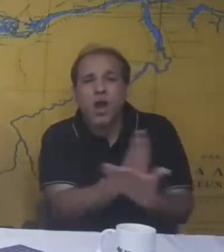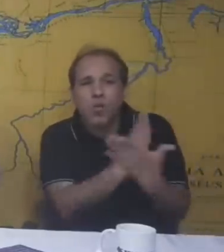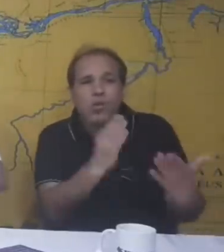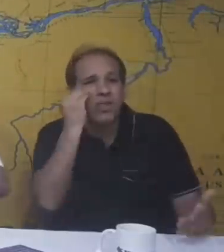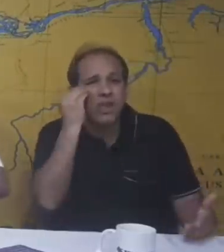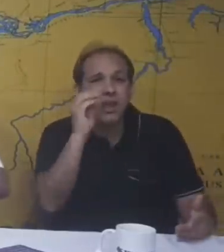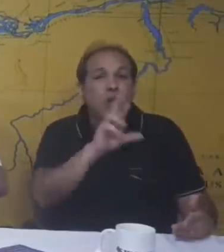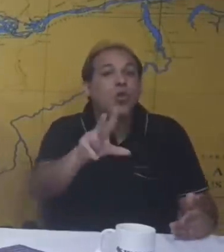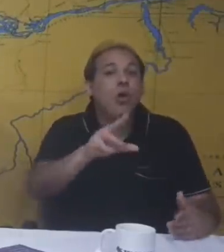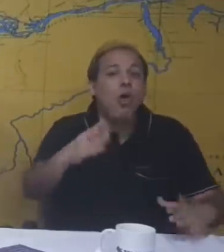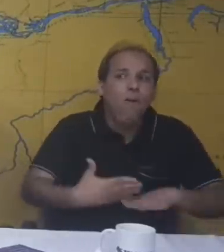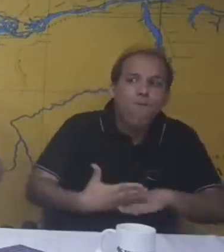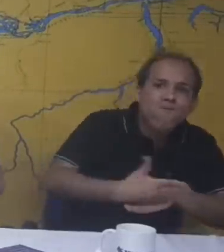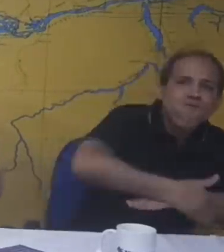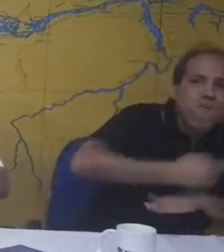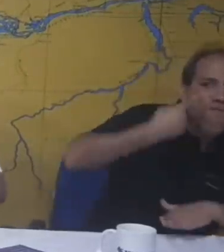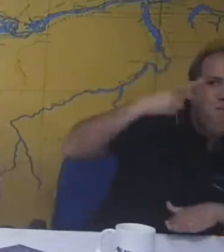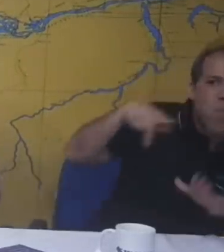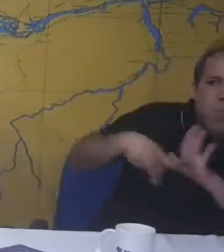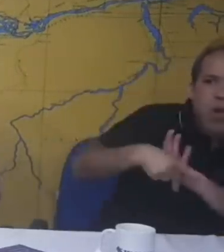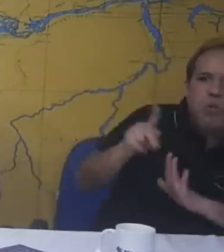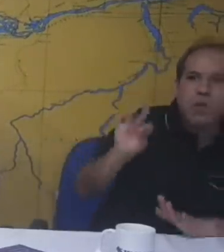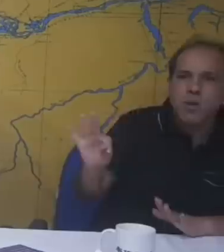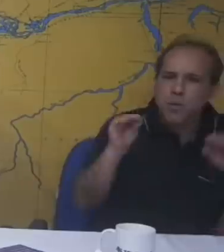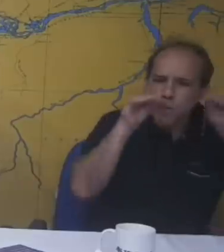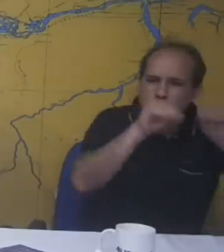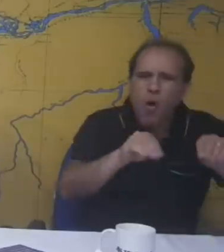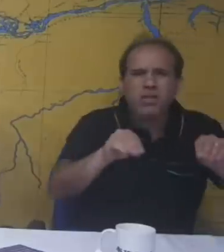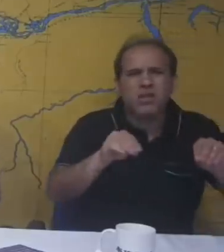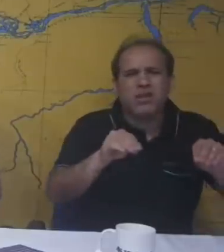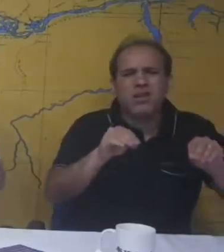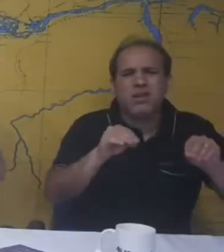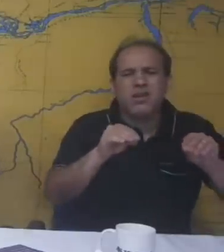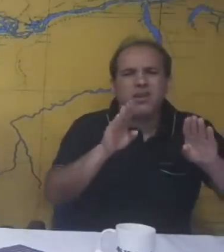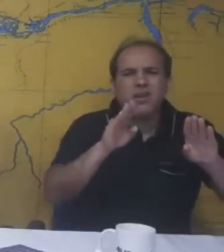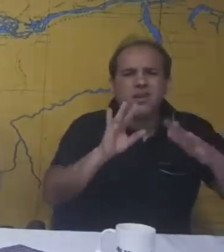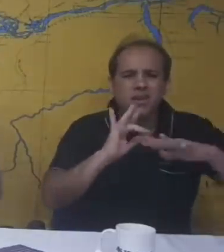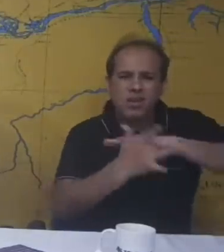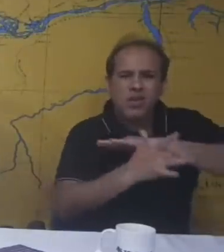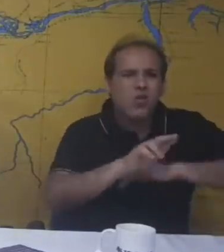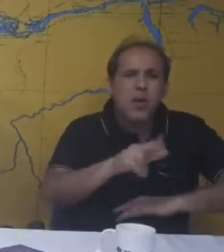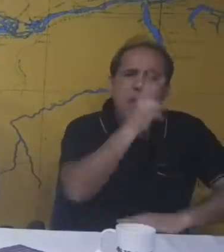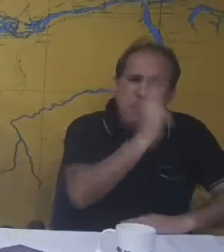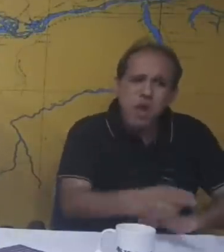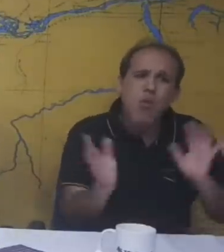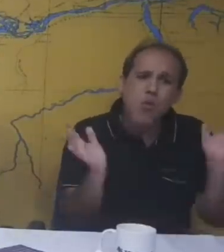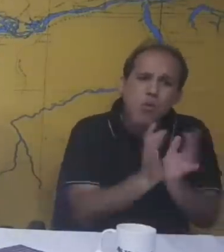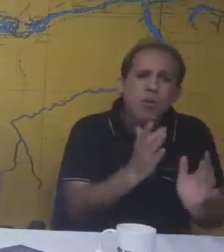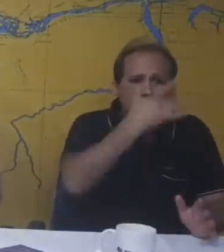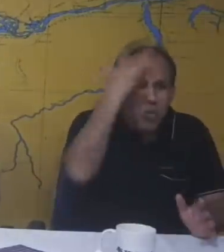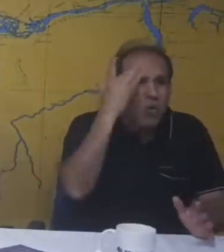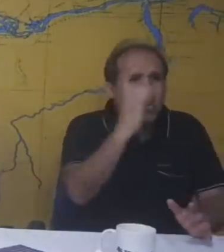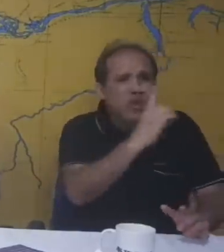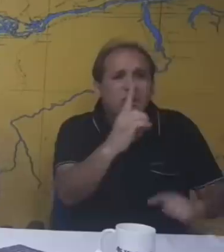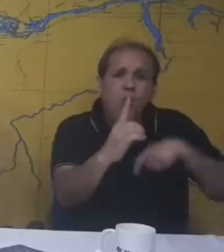não é infiltrado da esquerda, como o pessoal diz aqui nas mídias sociais muitas vezes. Não é petista, não. É gente da direita mesmo. Essa direita